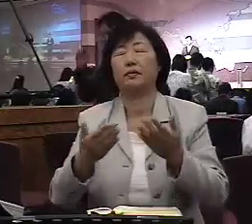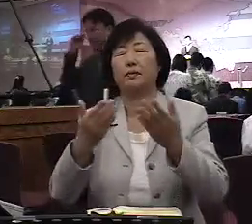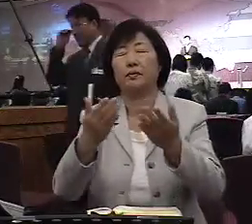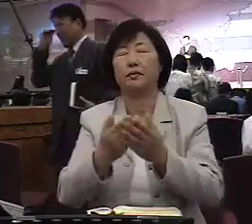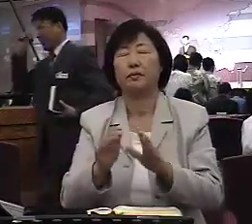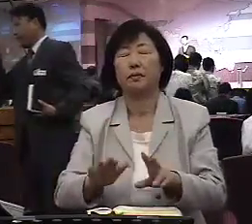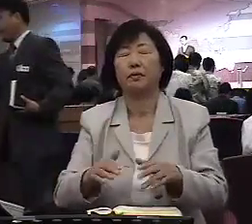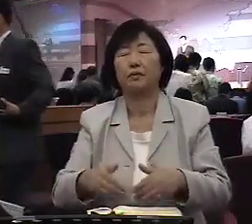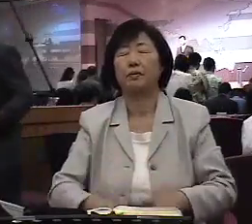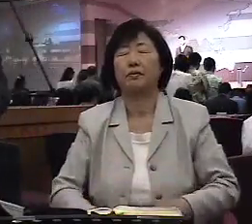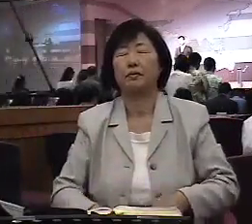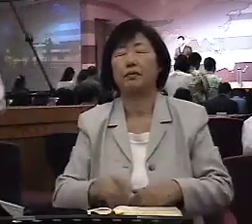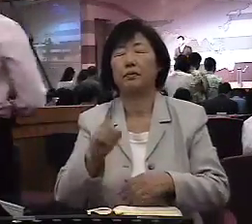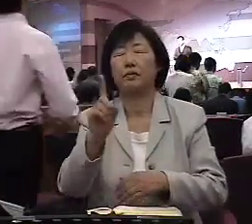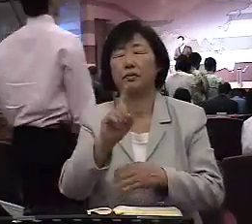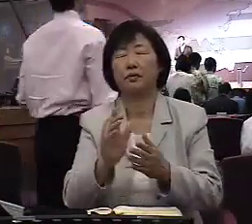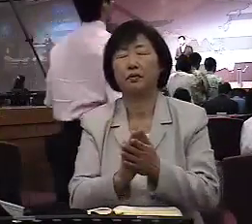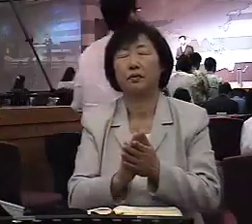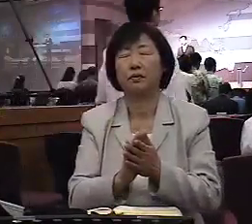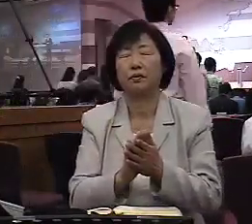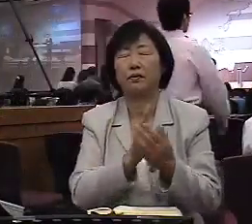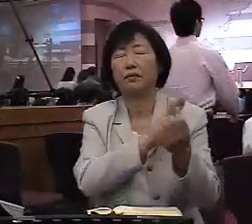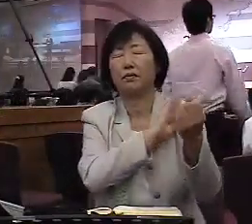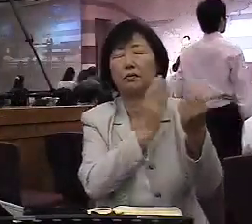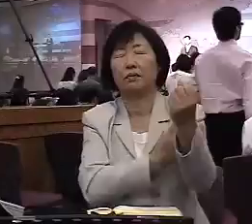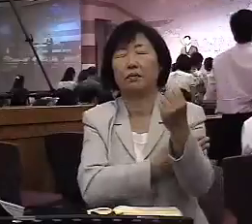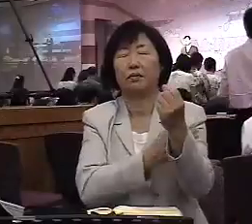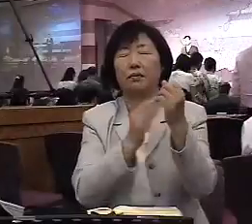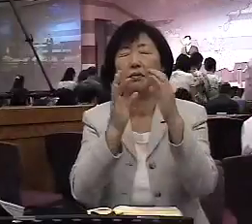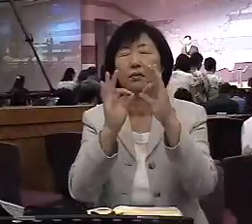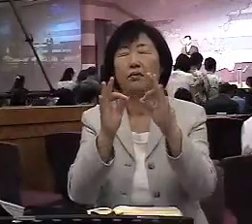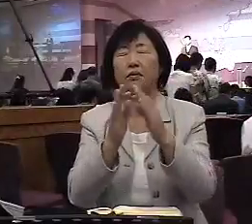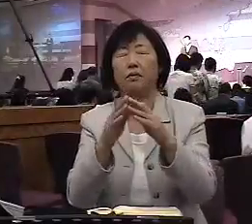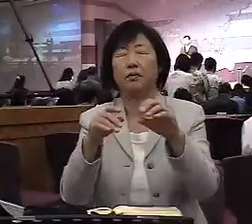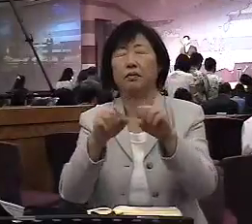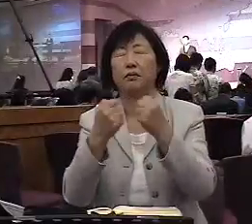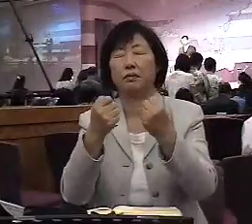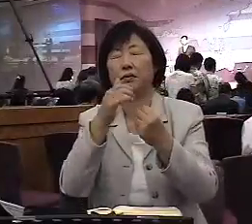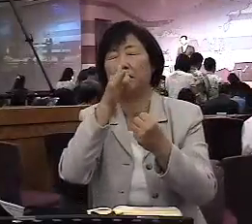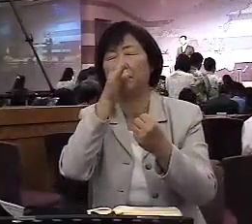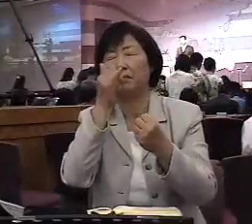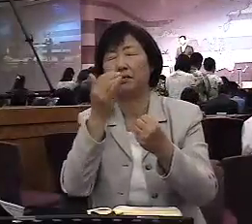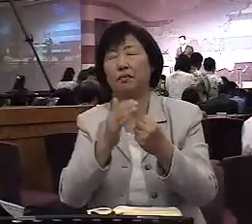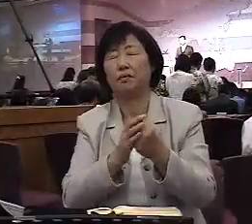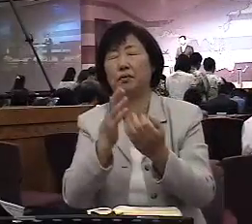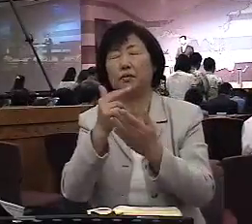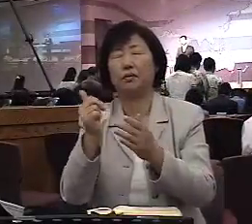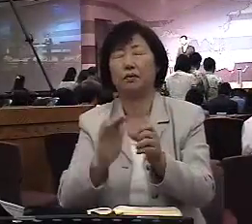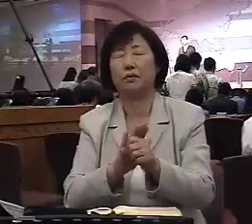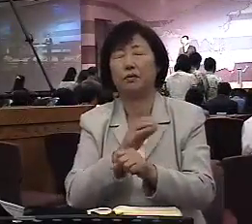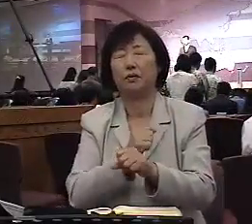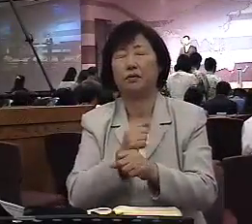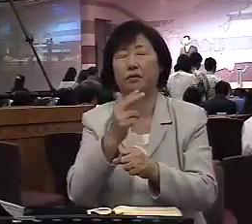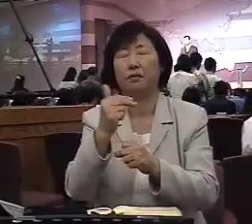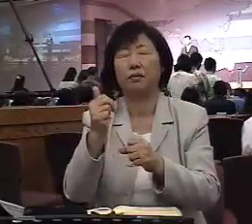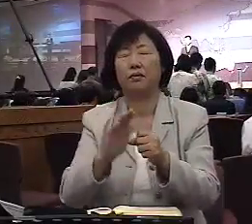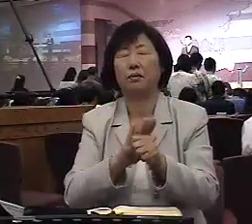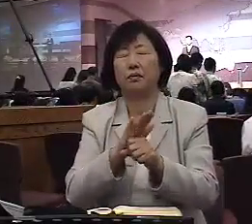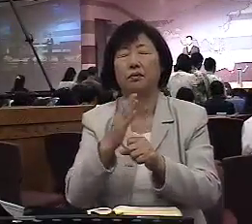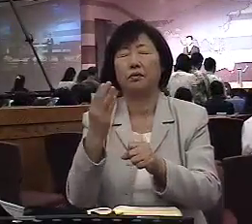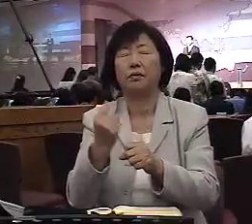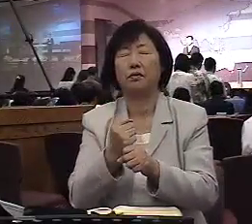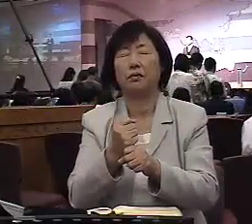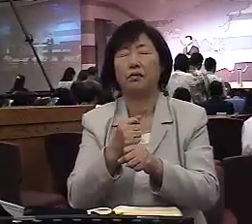필요로 하는 것은 어떠한 능력의 그릇이 아닙니다. 부러움 되었지만 주님을 사랑하고 주님 사랑으로